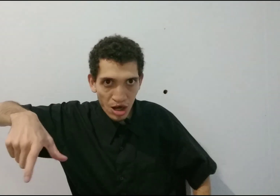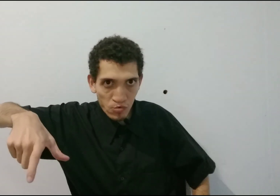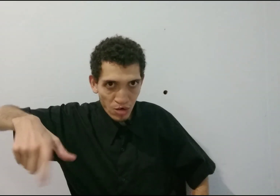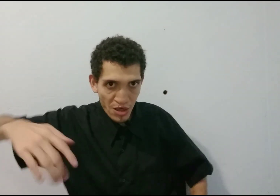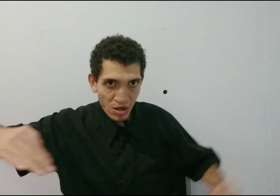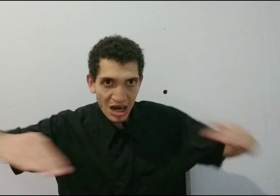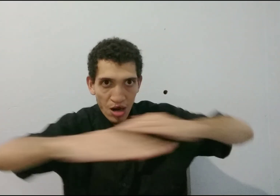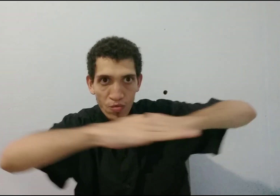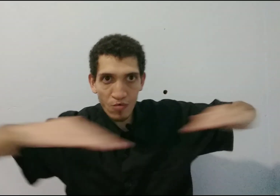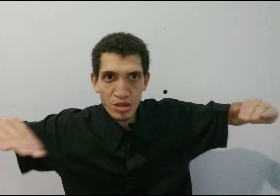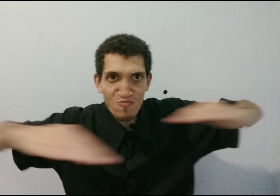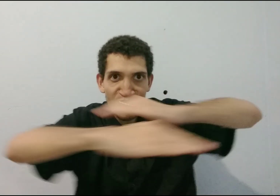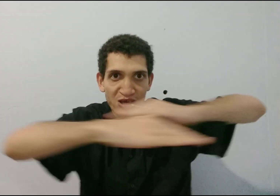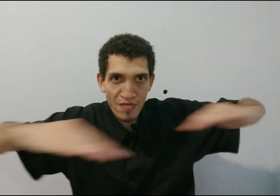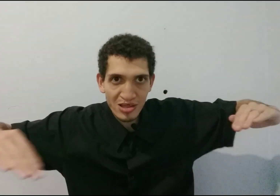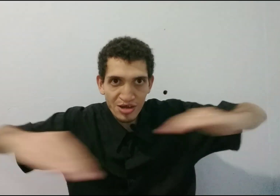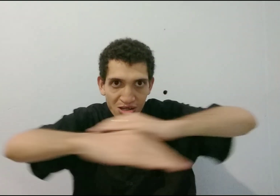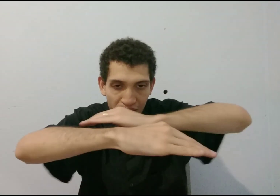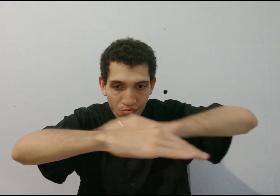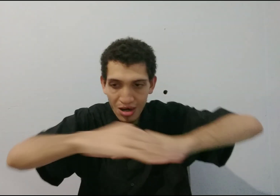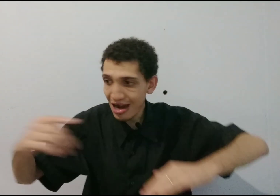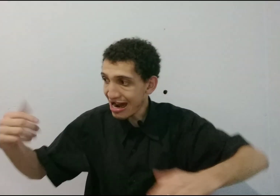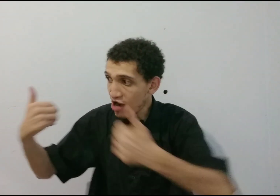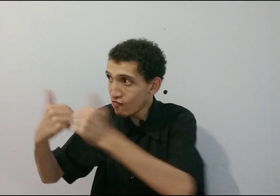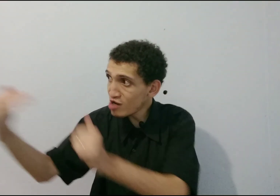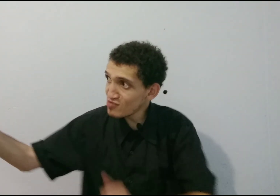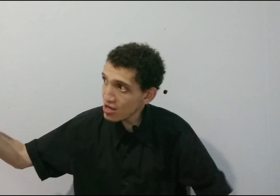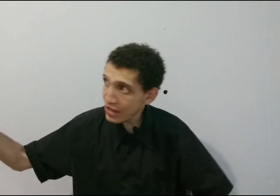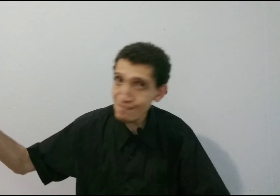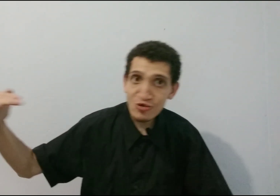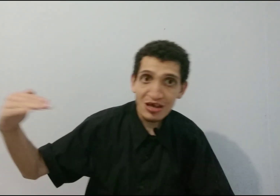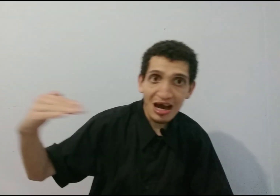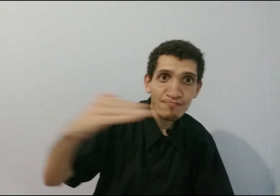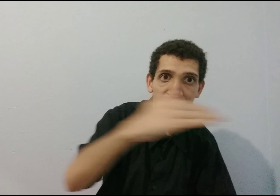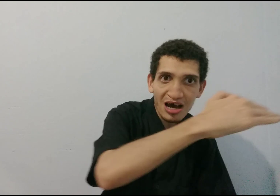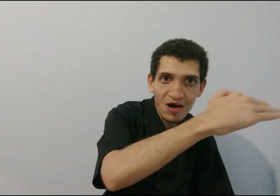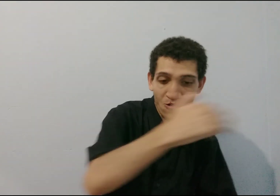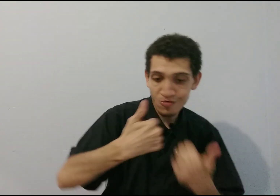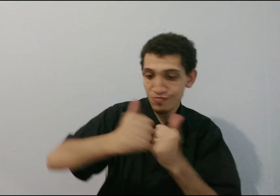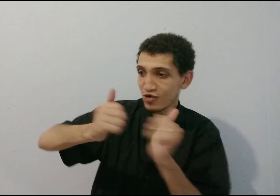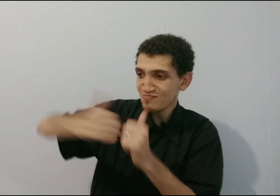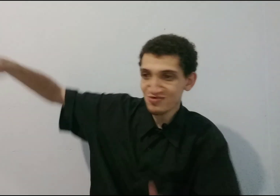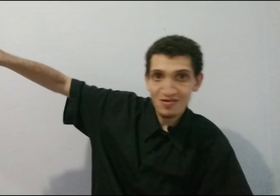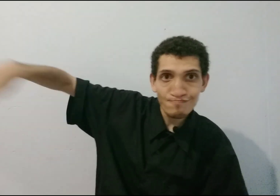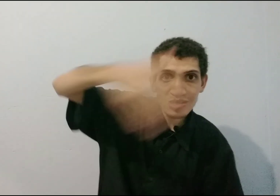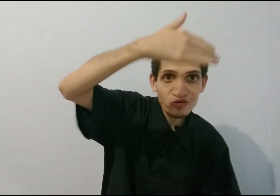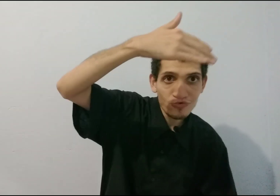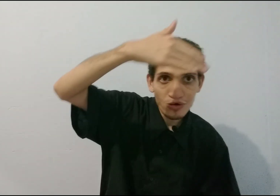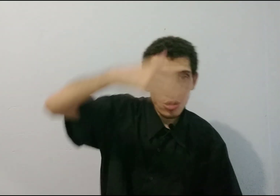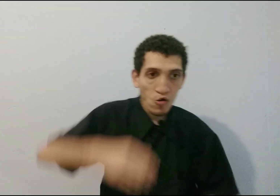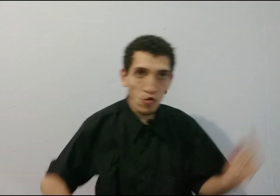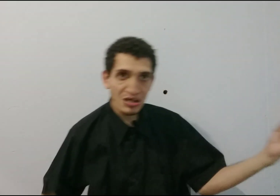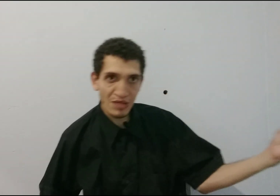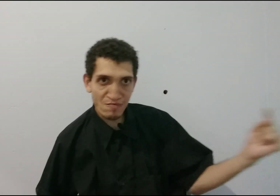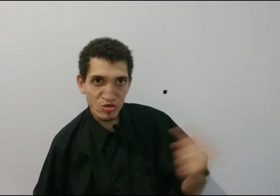é a rua. Os carros estão indo e indo nessa direção. O ônibus, ele está indo, pra cá, O ônibus, passou. Ou você está indo,